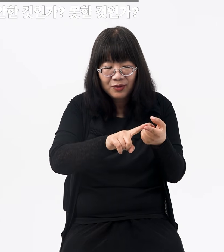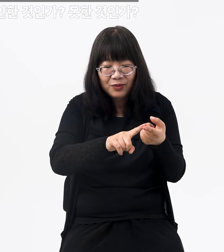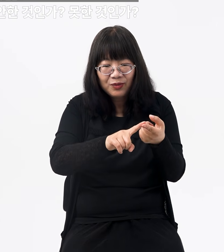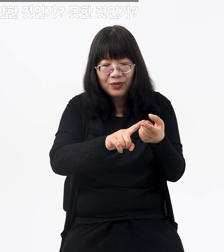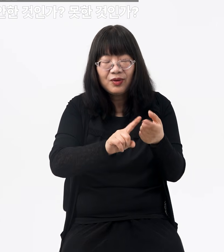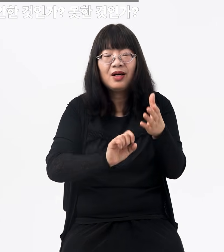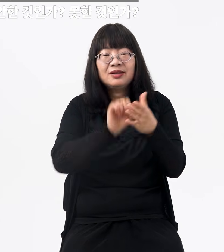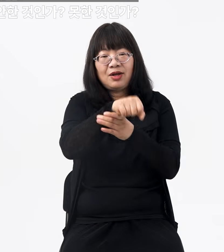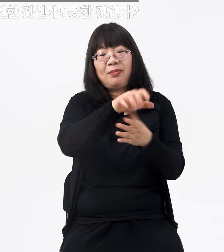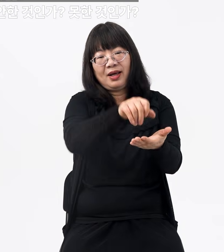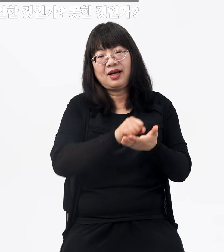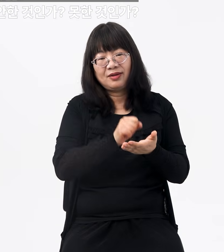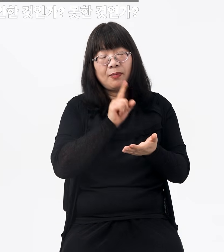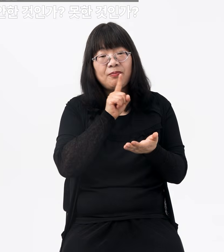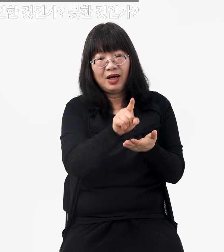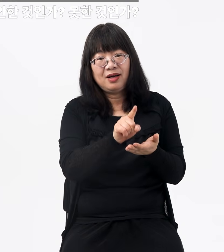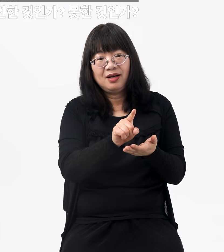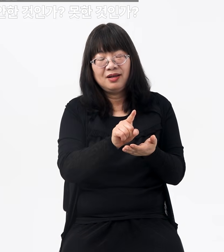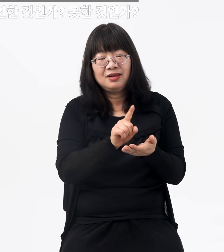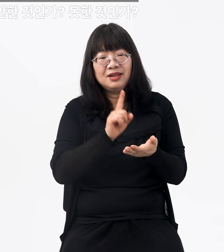그 말씀을 기억하셔야 됩니다.